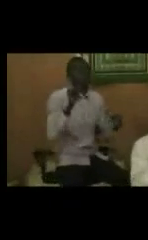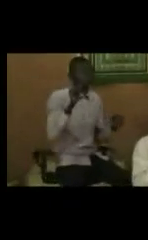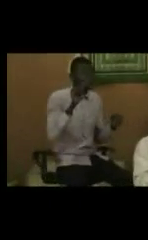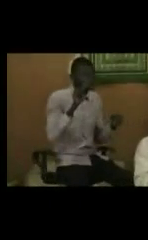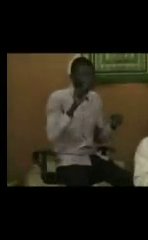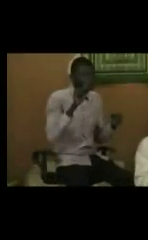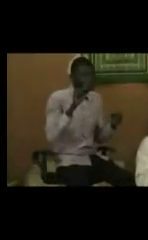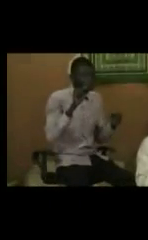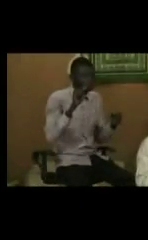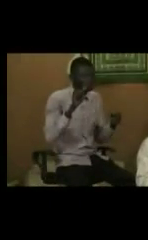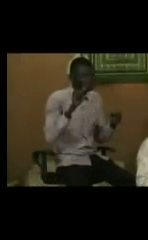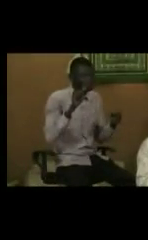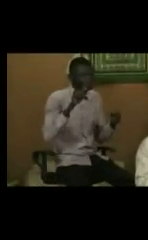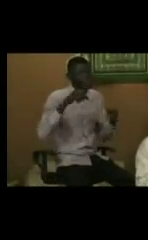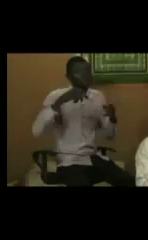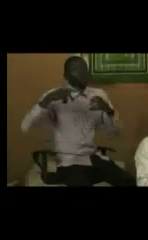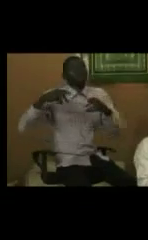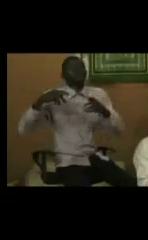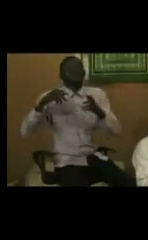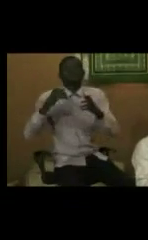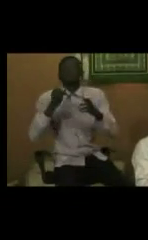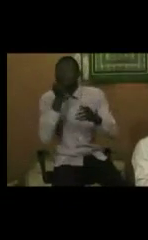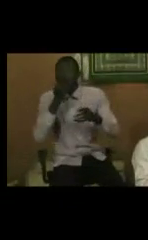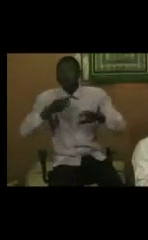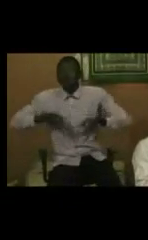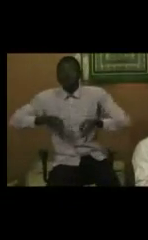kan so ti diku nanu o kuku diku nanu